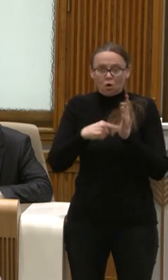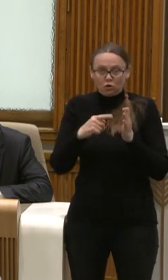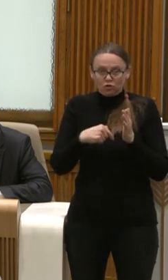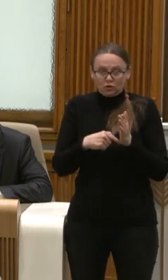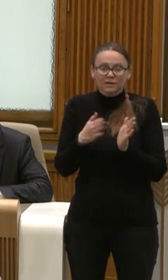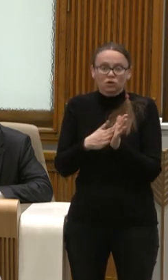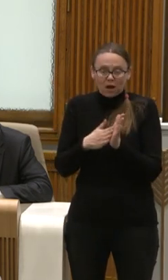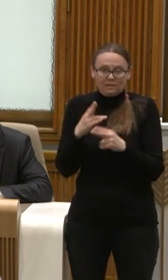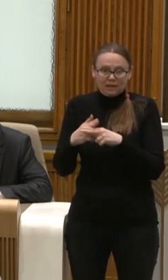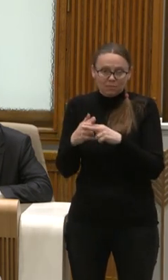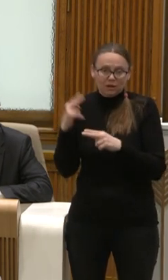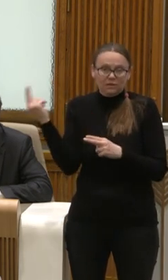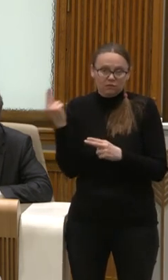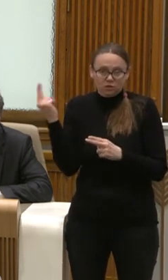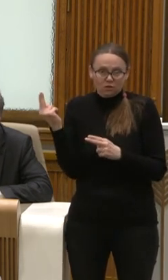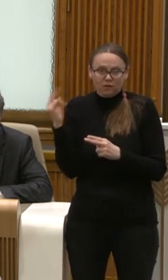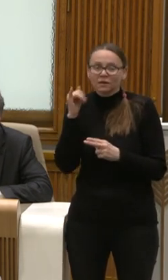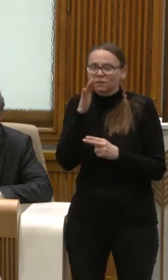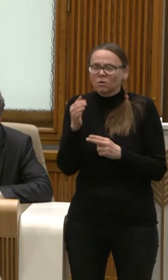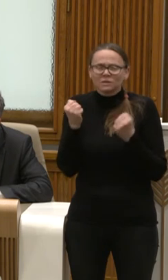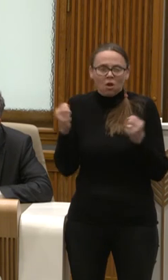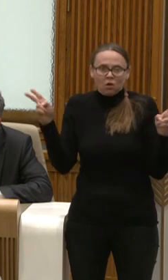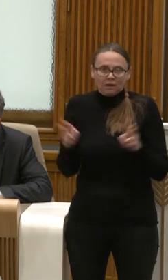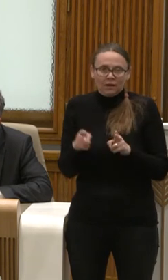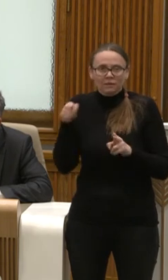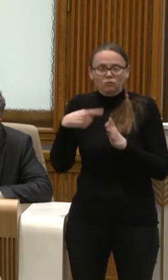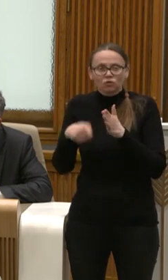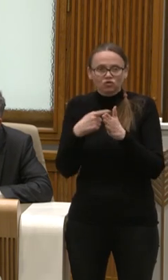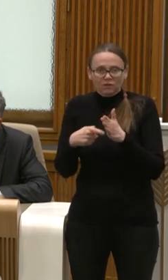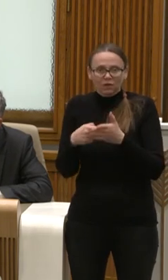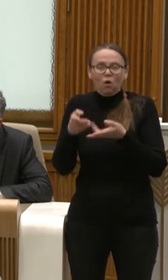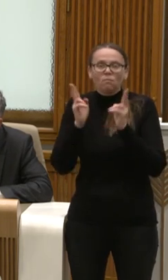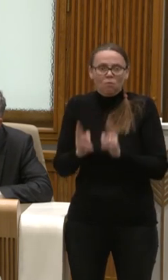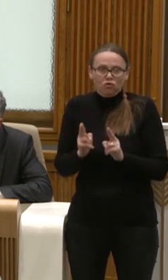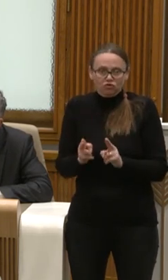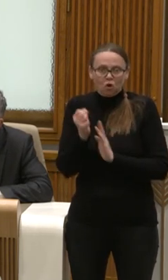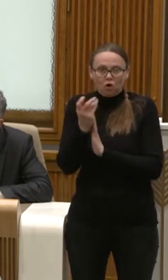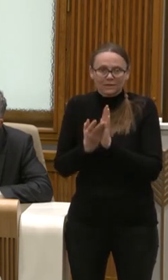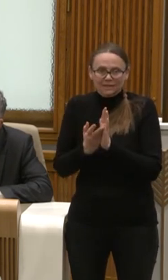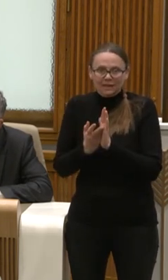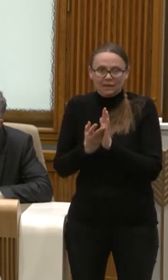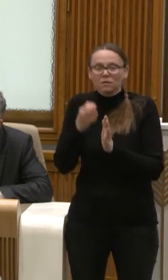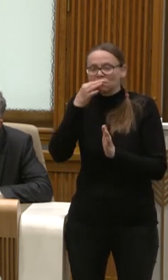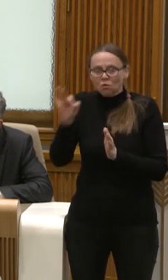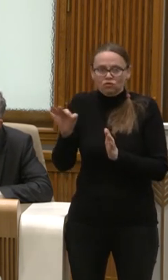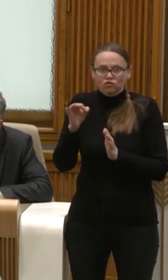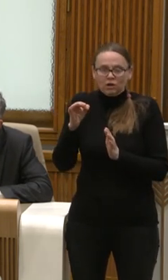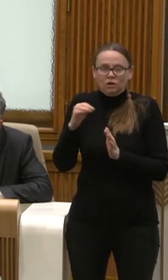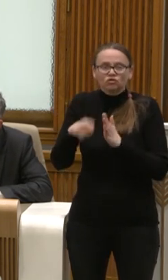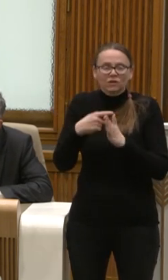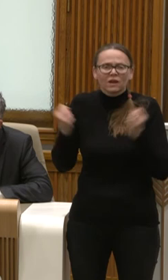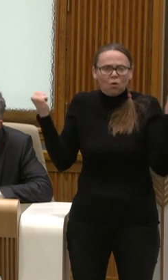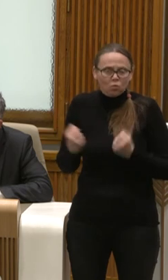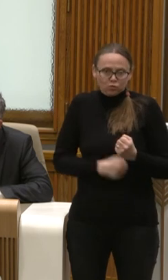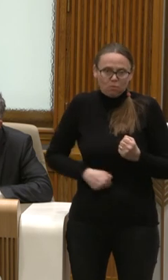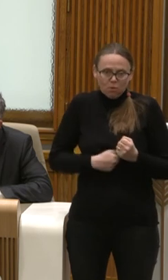se pravi dokazane bolezni v Sloveniji, da bo zelo v kratkem to številko možno oceniti bistveno boljši števila